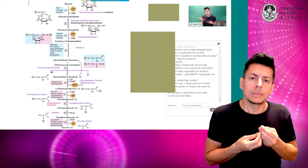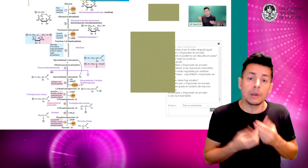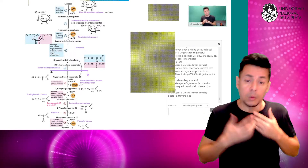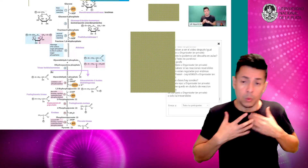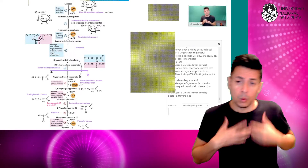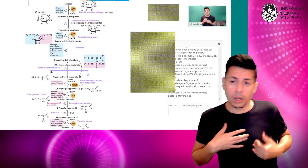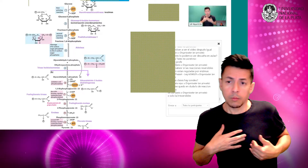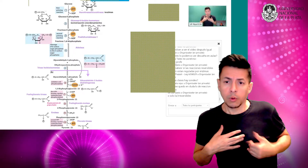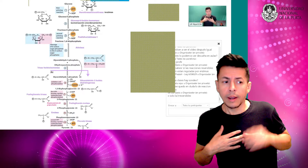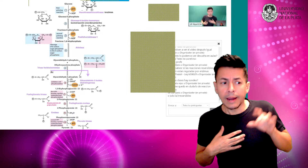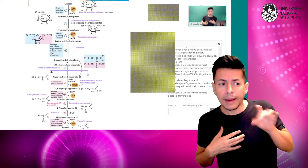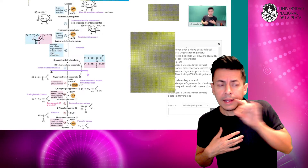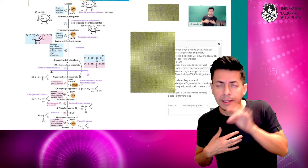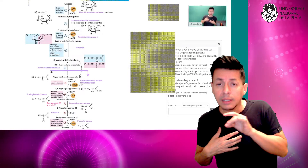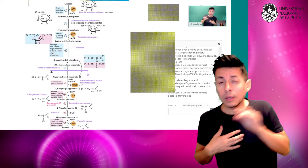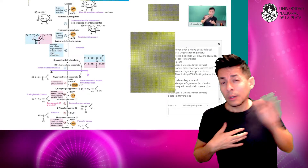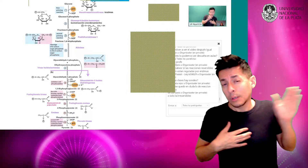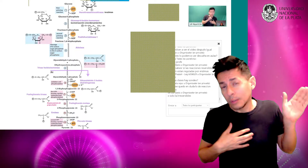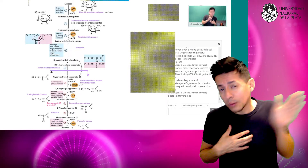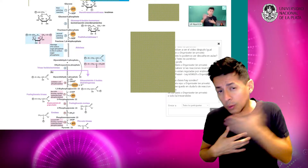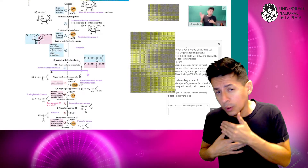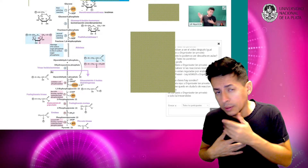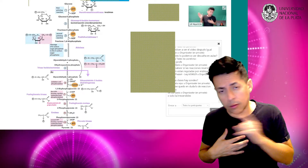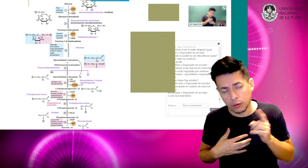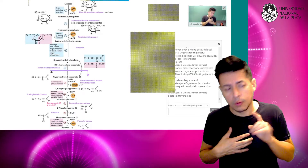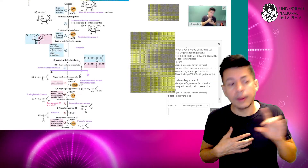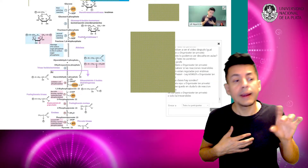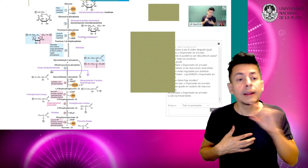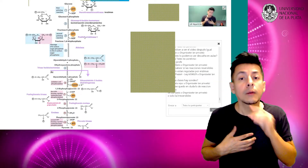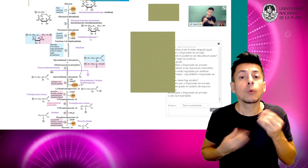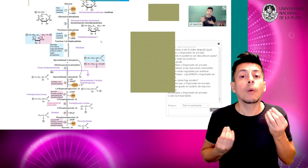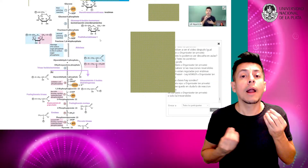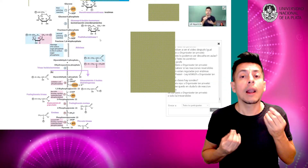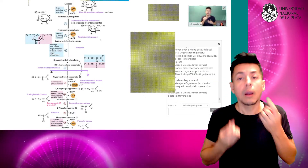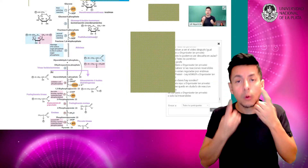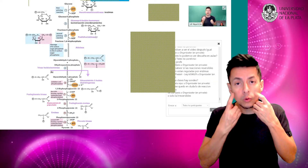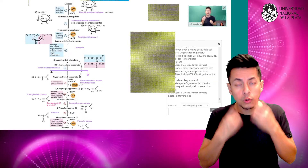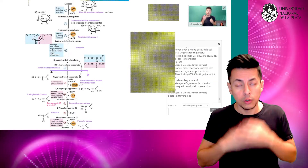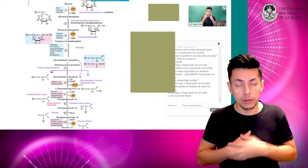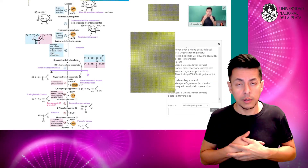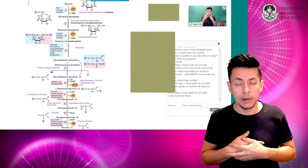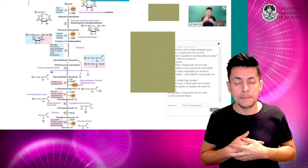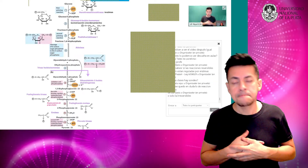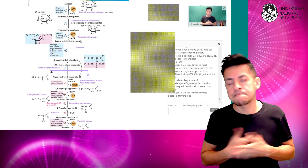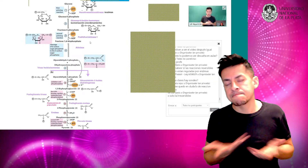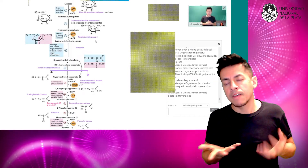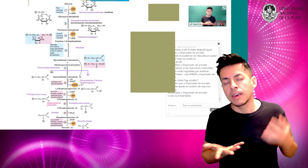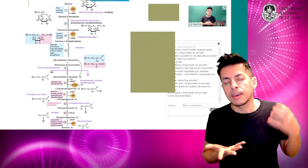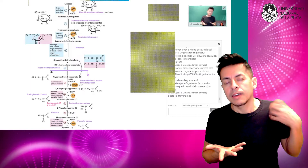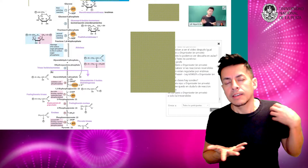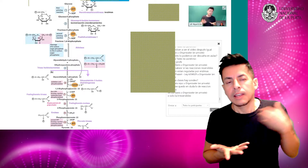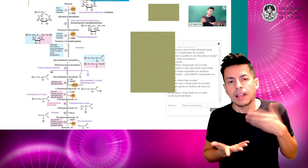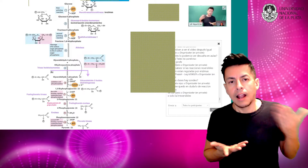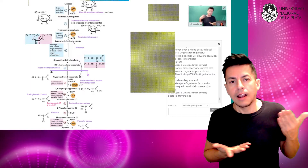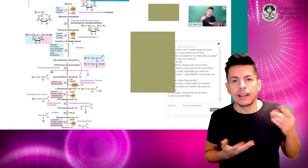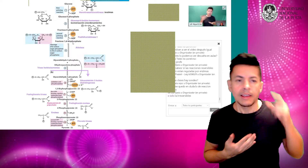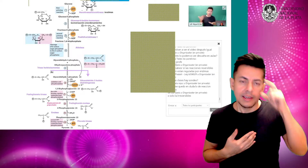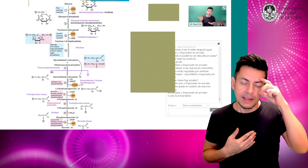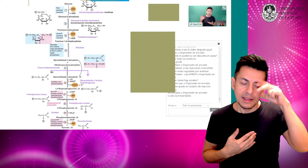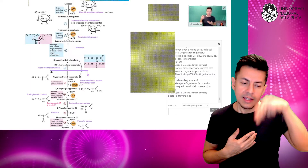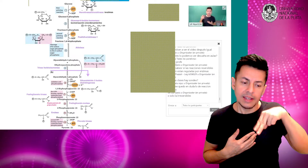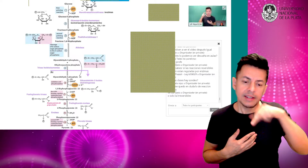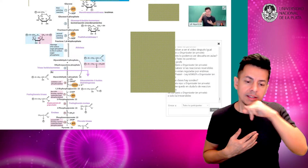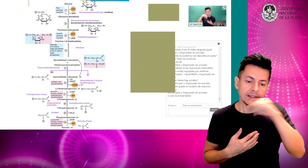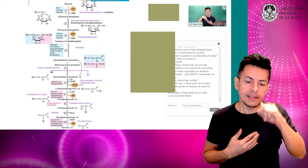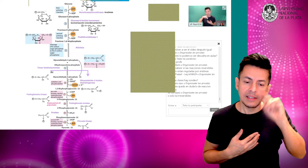regular, ¿sí? No se puede regular cada paso. Entonces, en general, las enzimas reguladas son